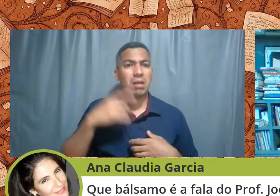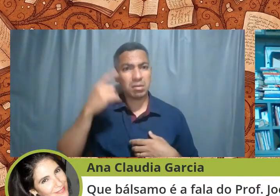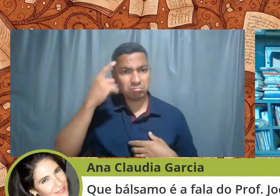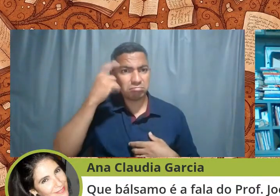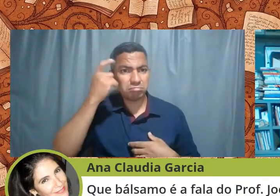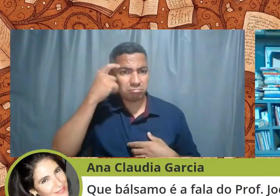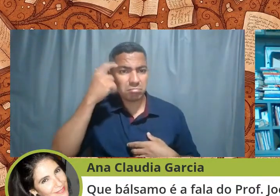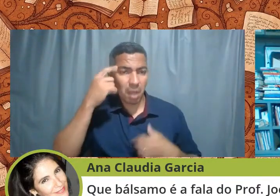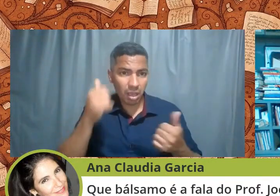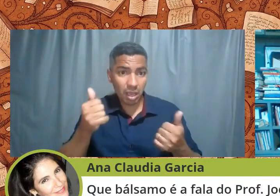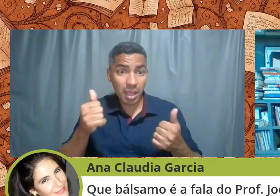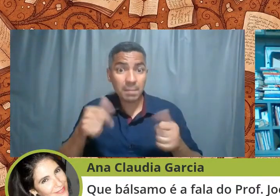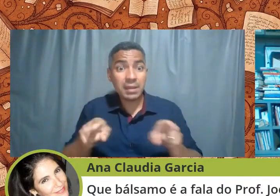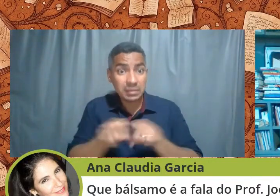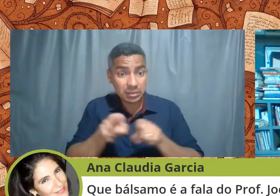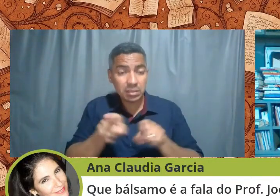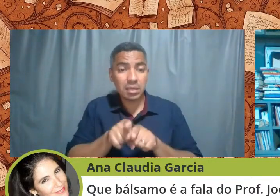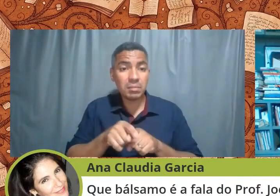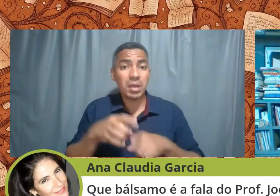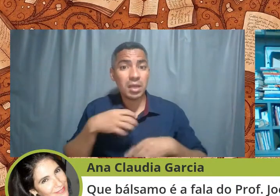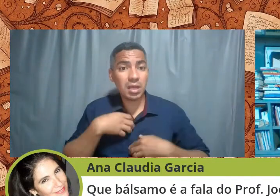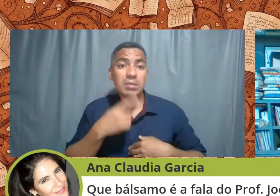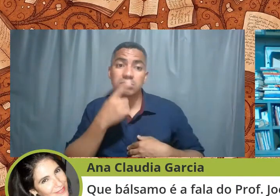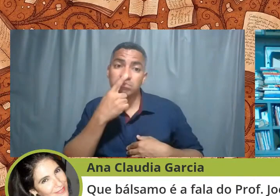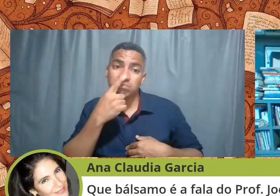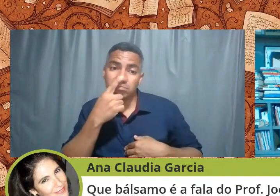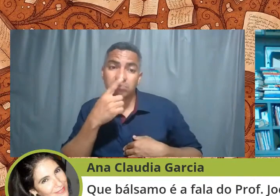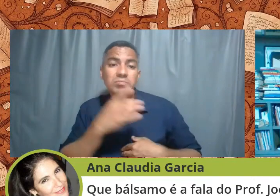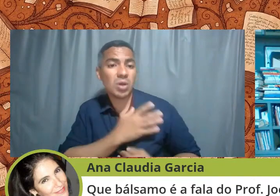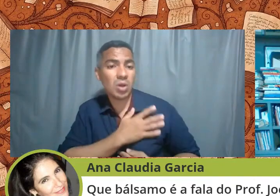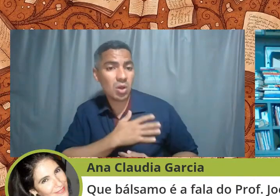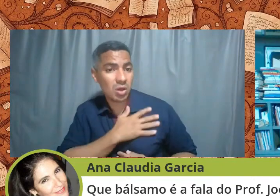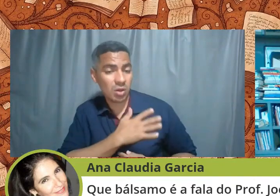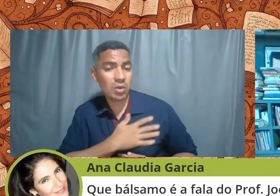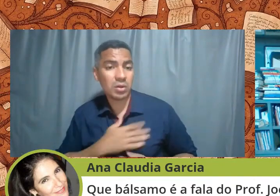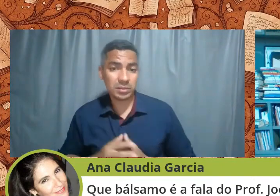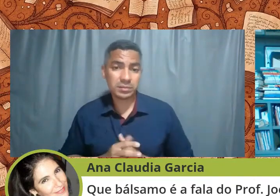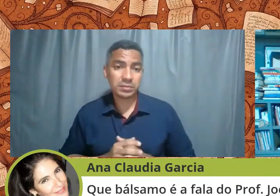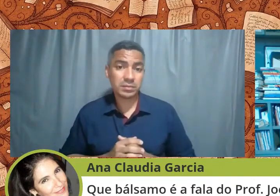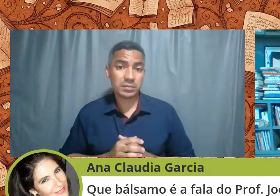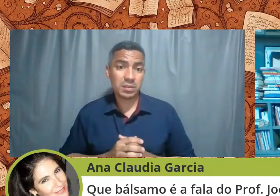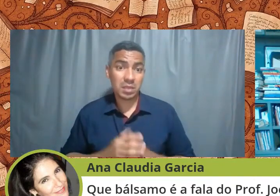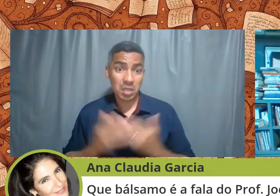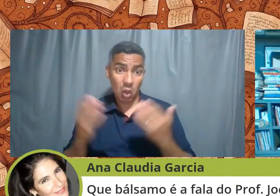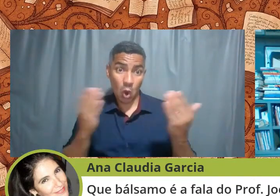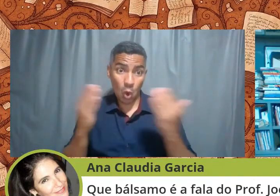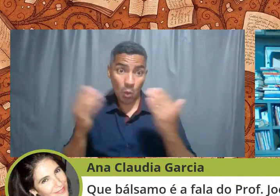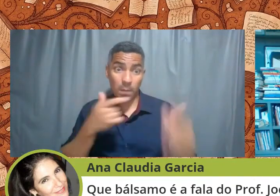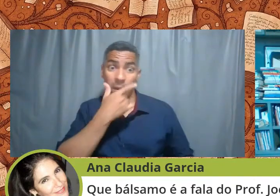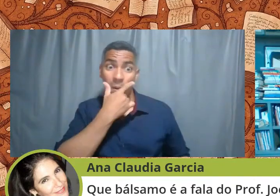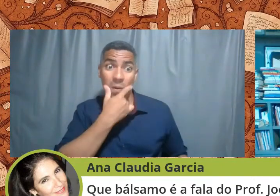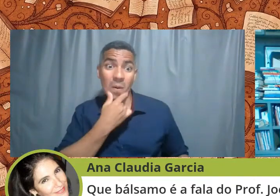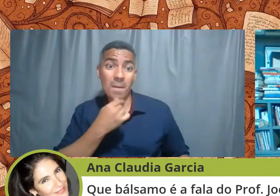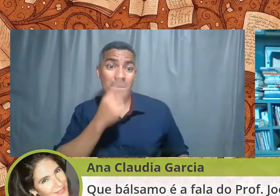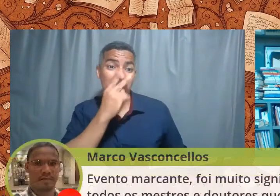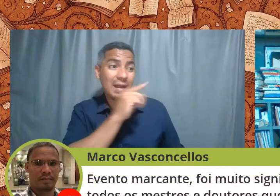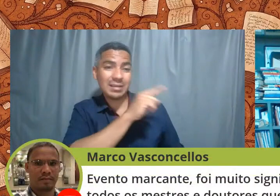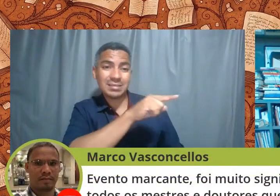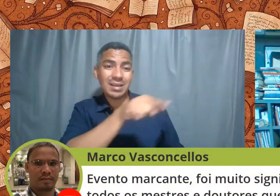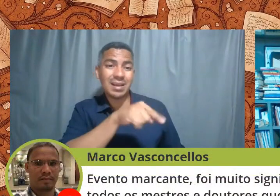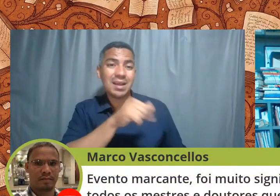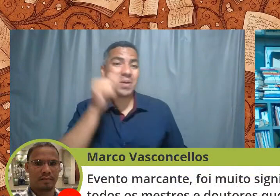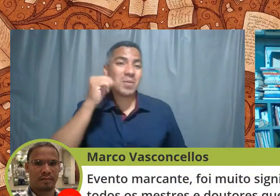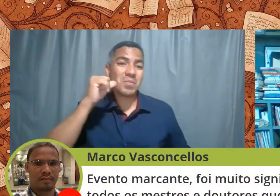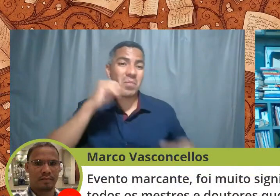mulheres, comparadas aos homens, tinham uma restrição, uma redução das suas atividades